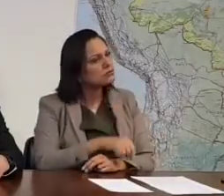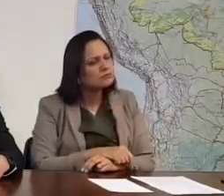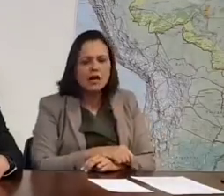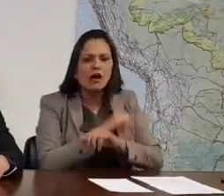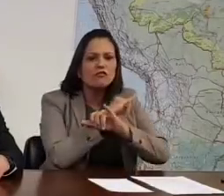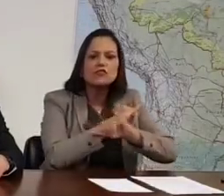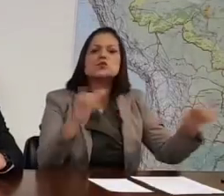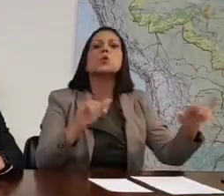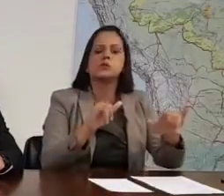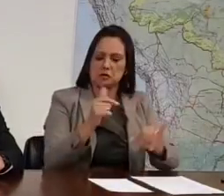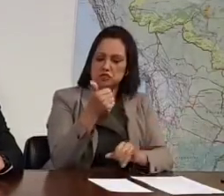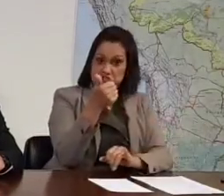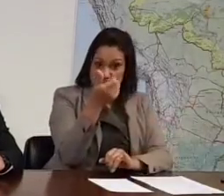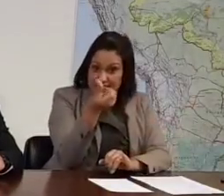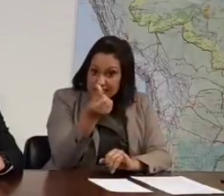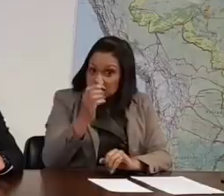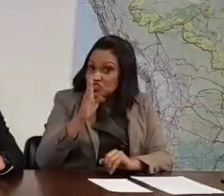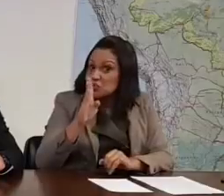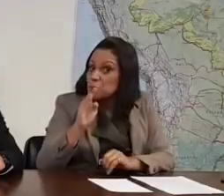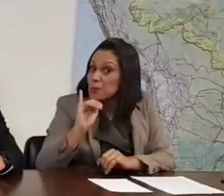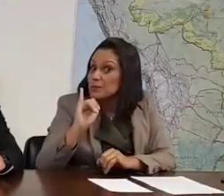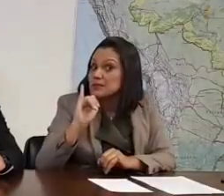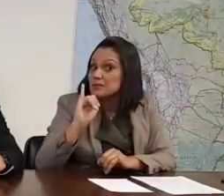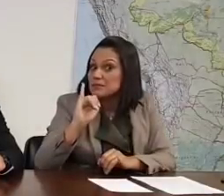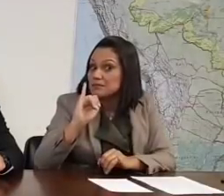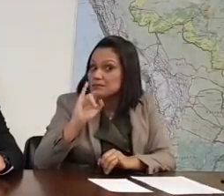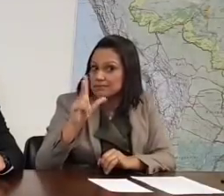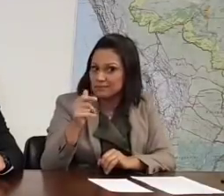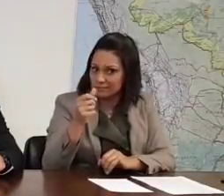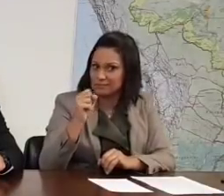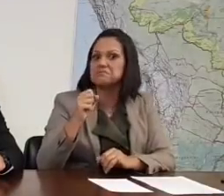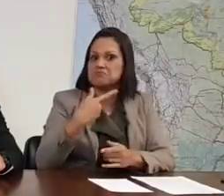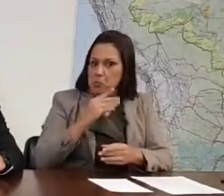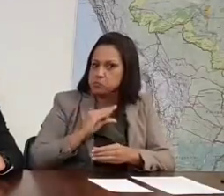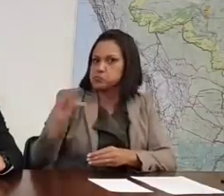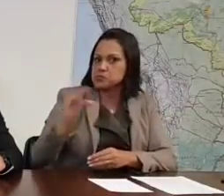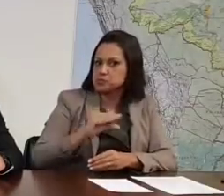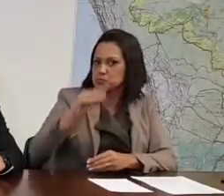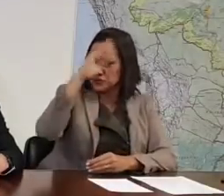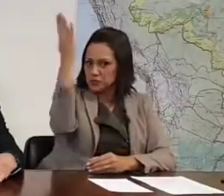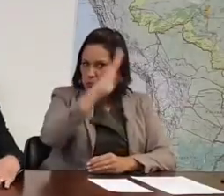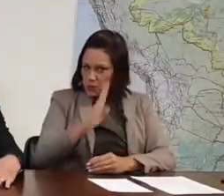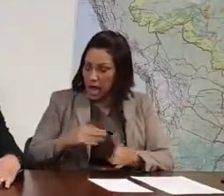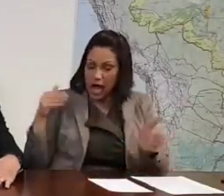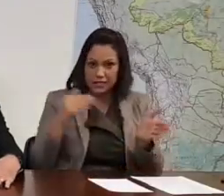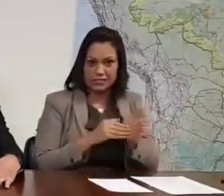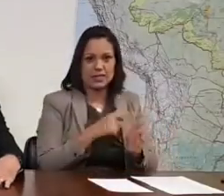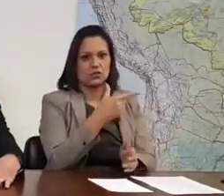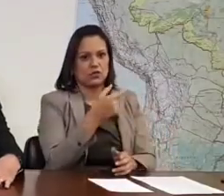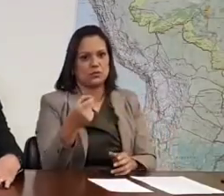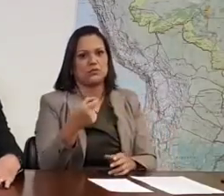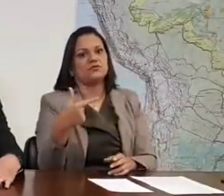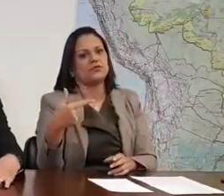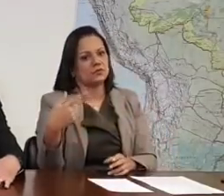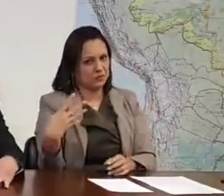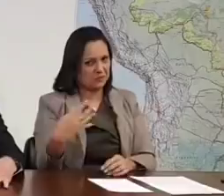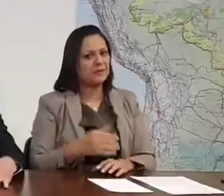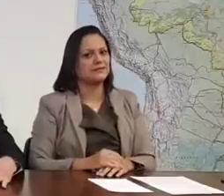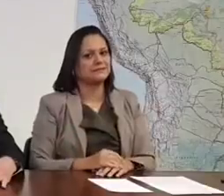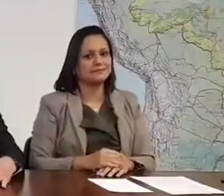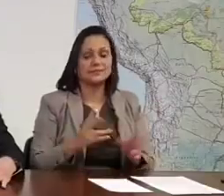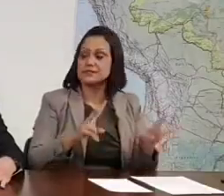até 2024. E aproximadamente 16 mil novos empregos, diretos e indiretos, também serão criados nesse período aí.